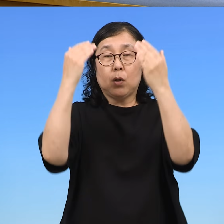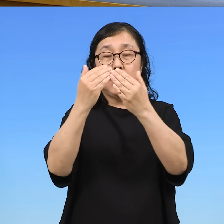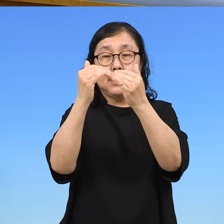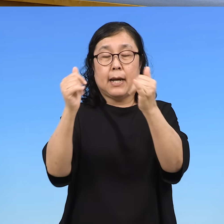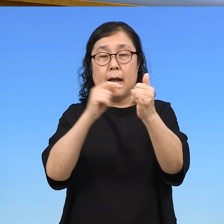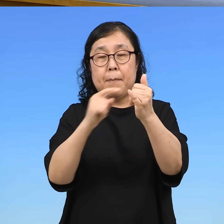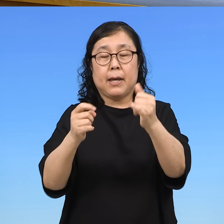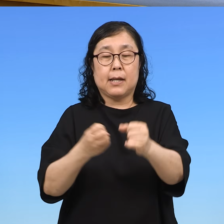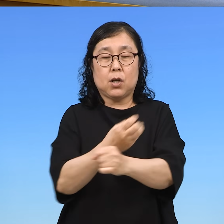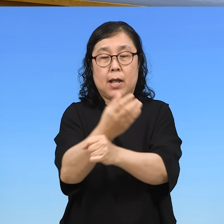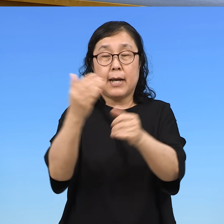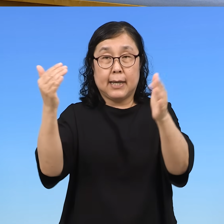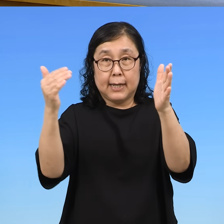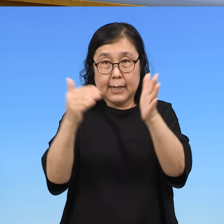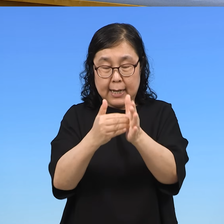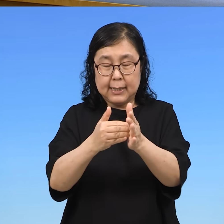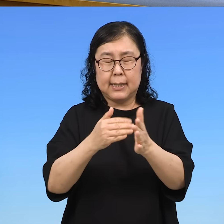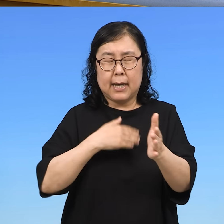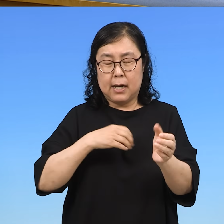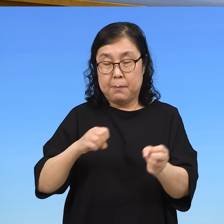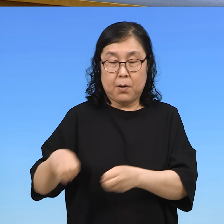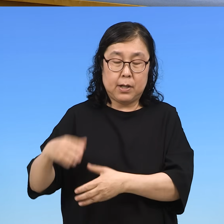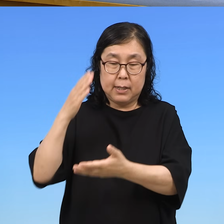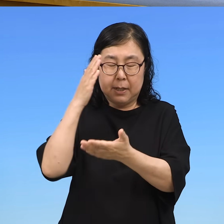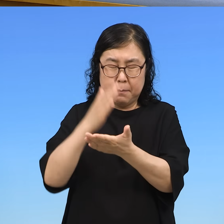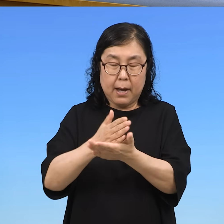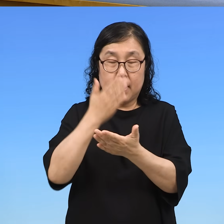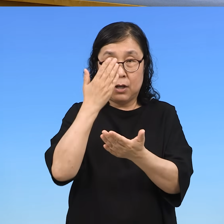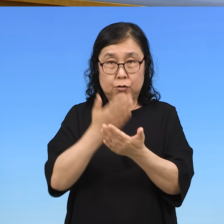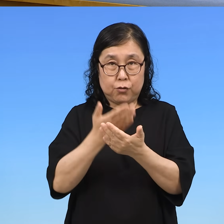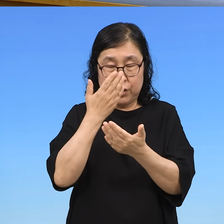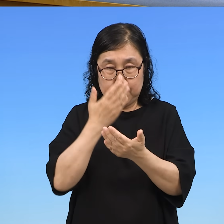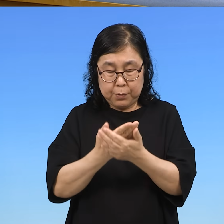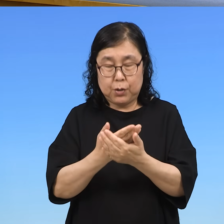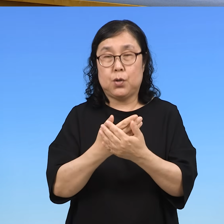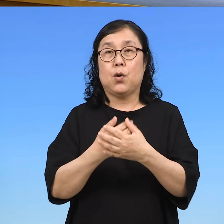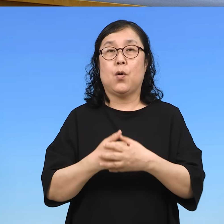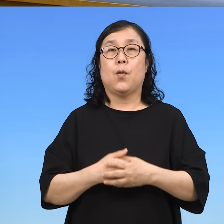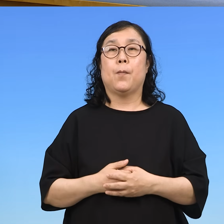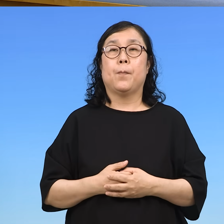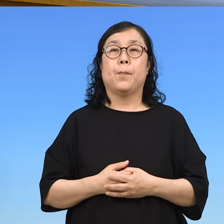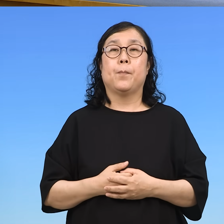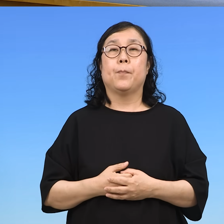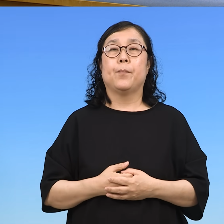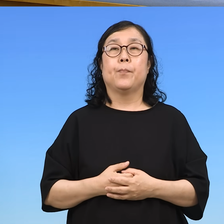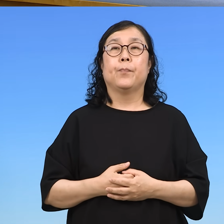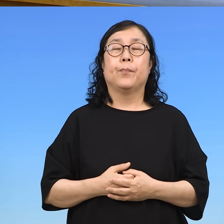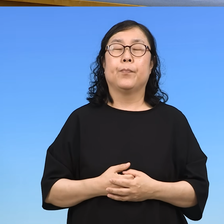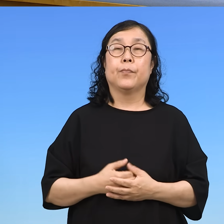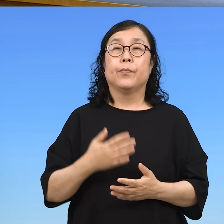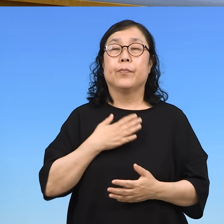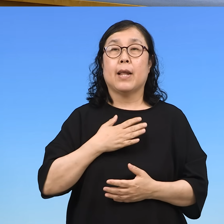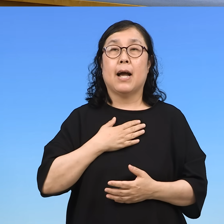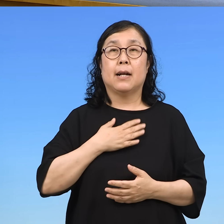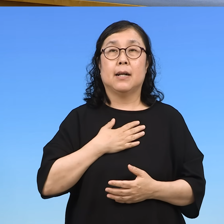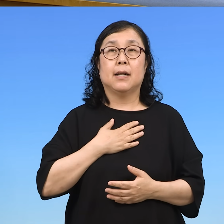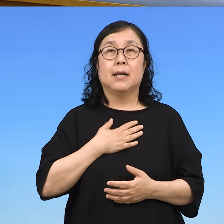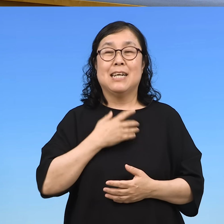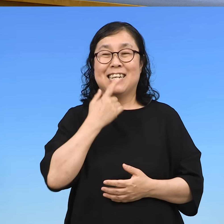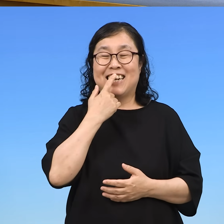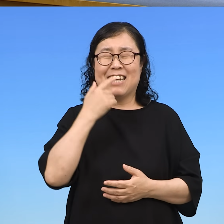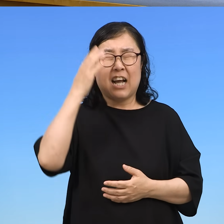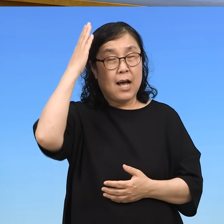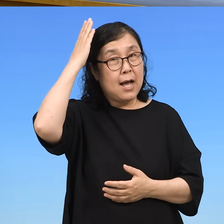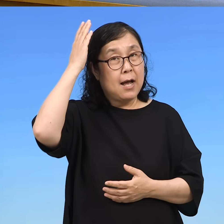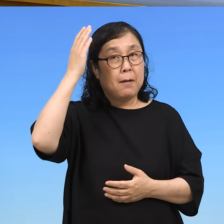세 번역으로 이렇습니다. 내가 이제 늙어서 머리카락에 희끗희끗 인생의 서리가 내렸어도 하나님, 나를